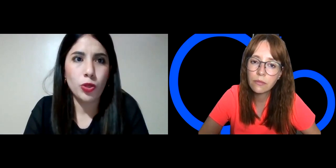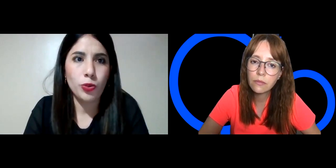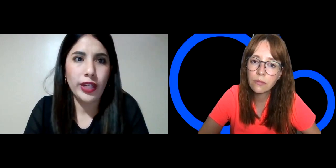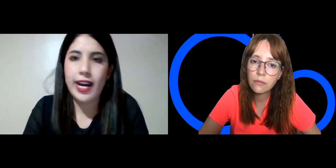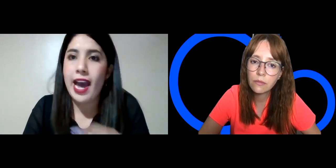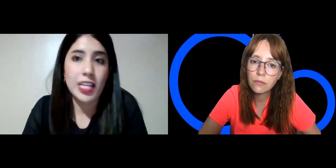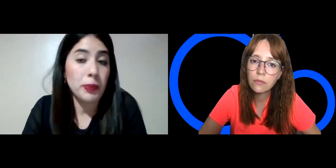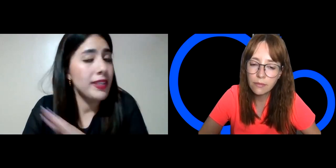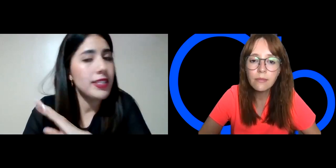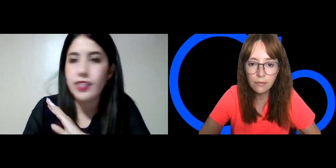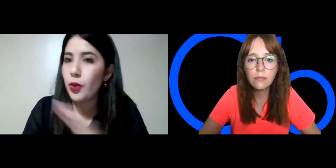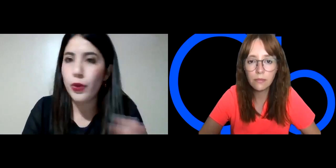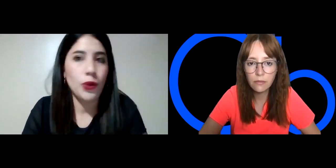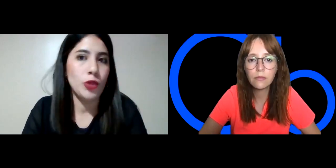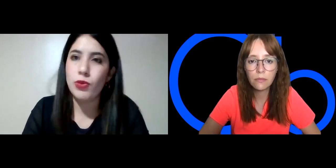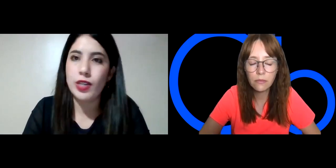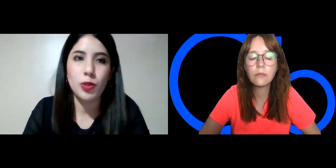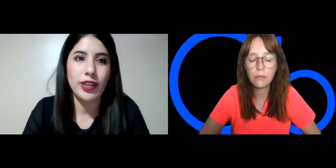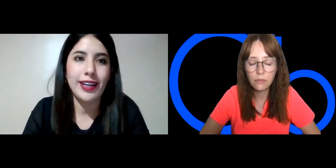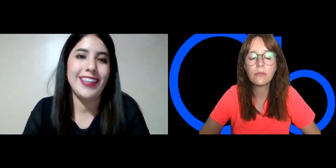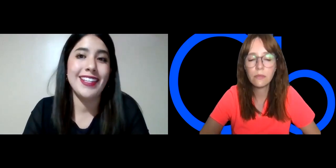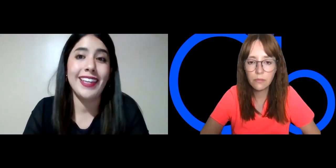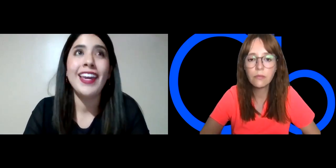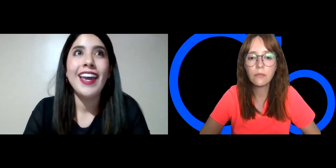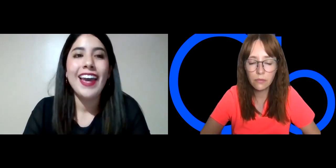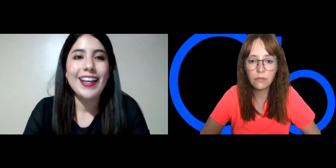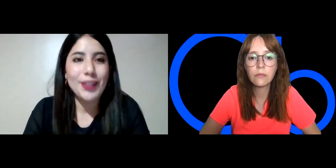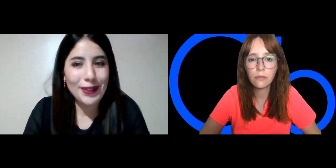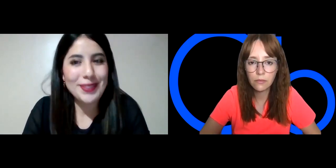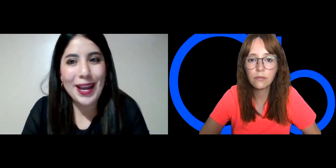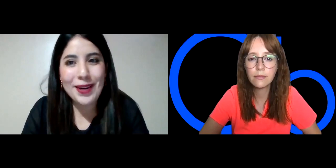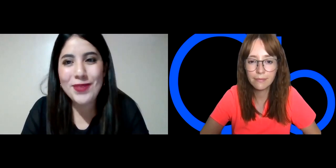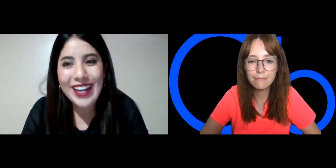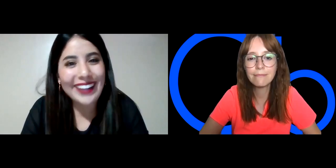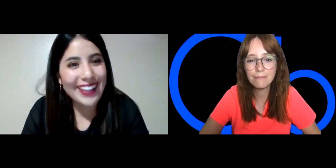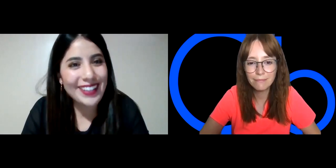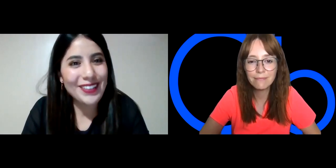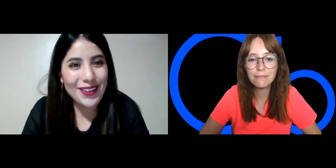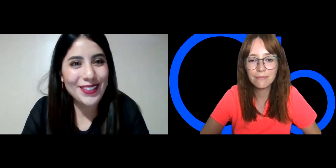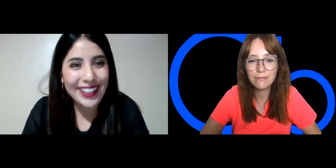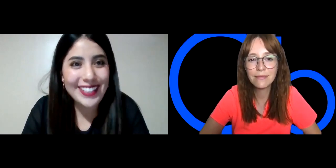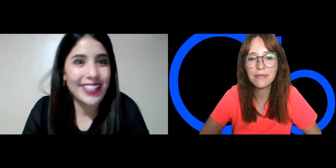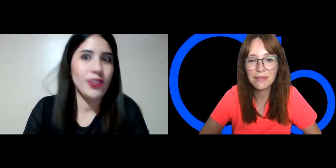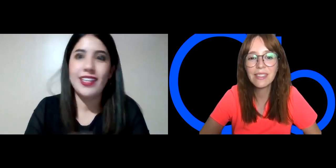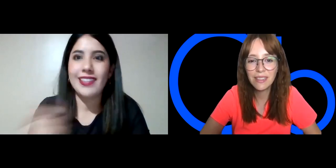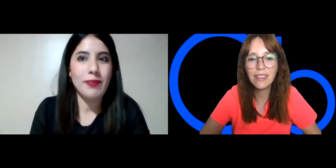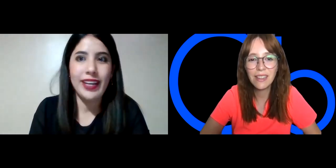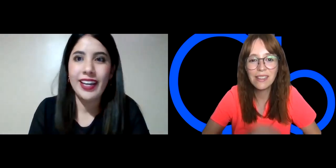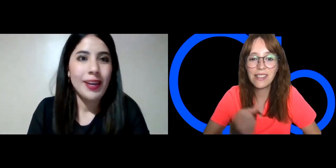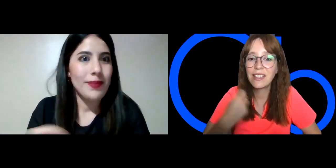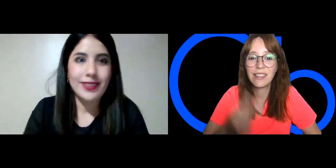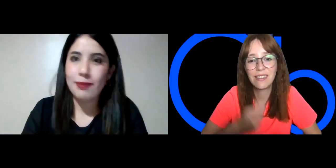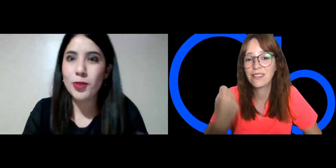podamos comunicar. A las prisas seguro no nos vamos a comunicar y es que yo creo que eso es algo muy característico de los dentistas, ¿no? Que